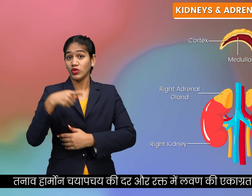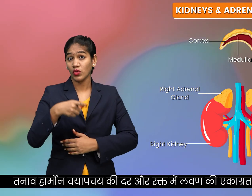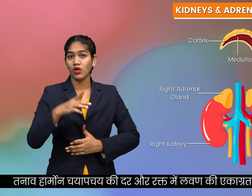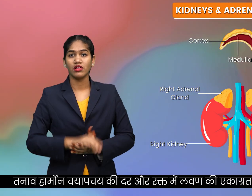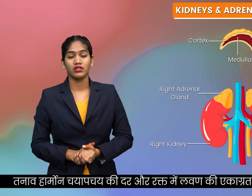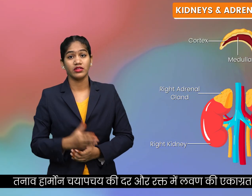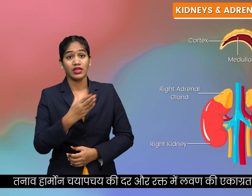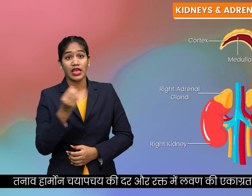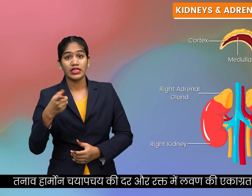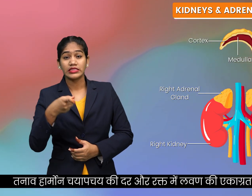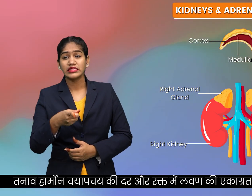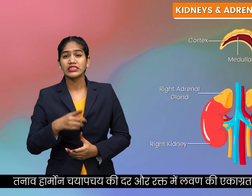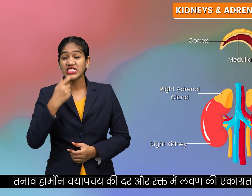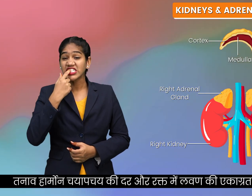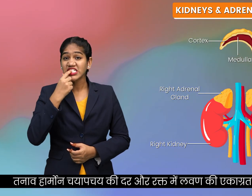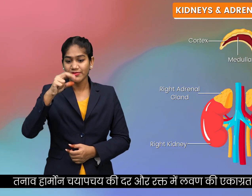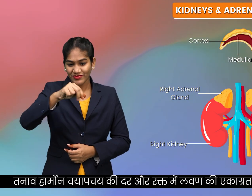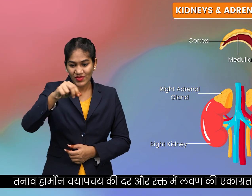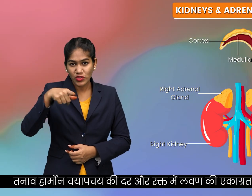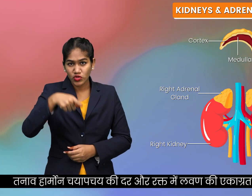को नियंत्रित करता है।